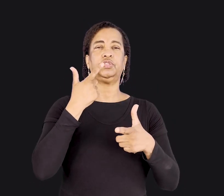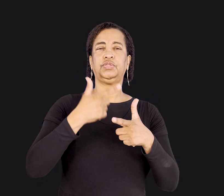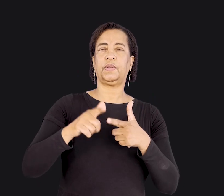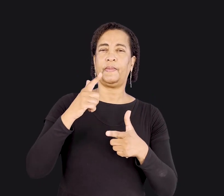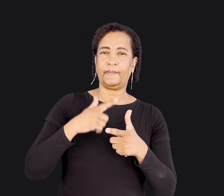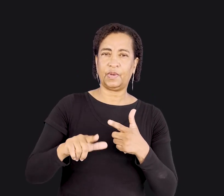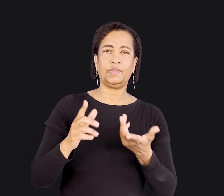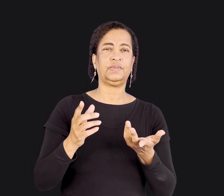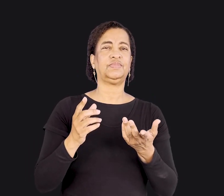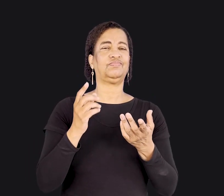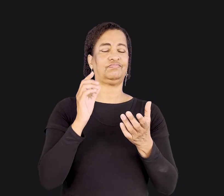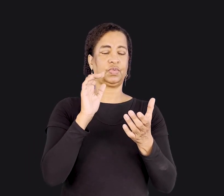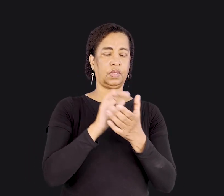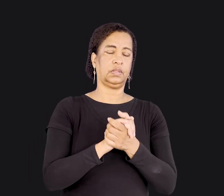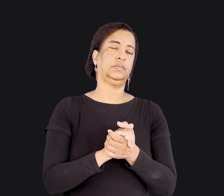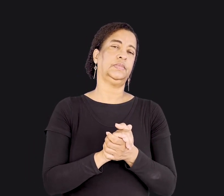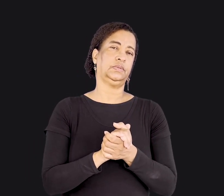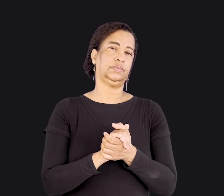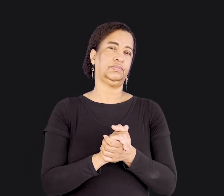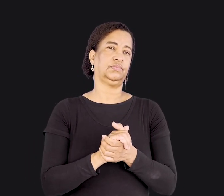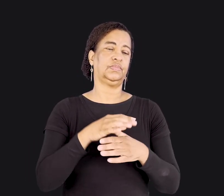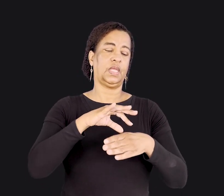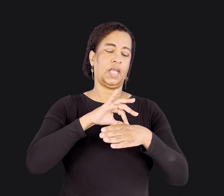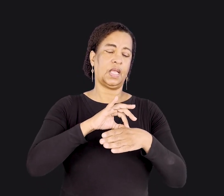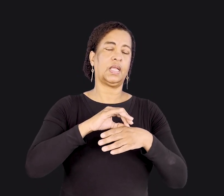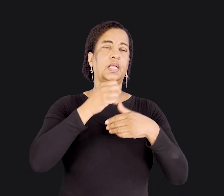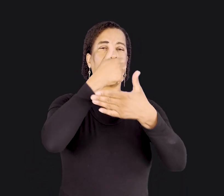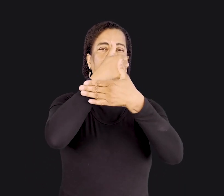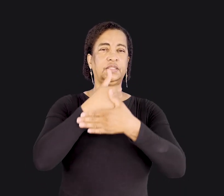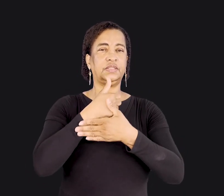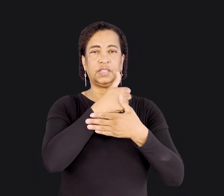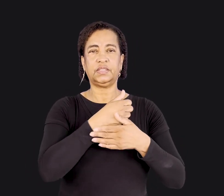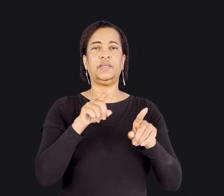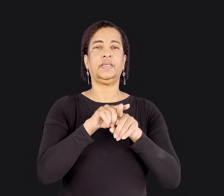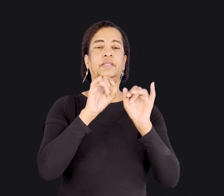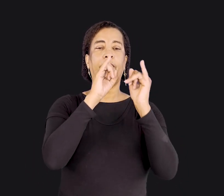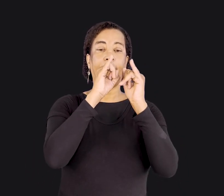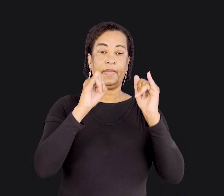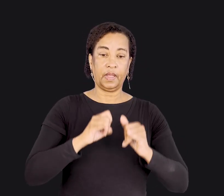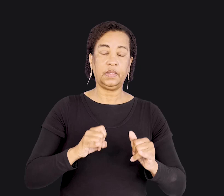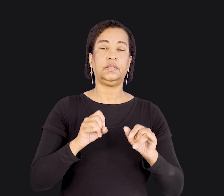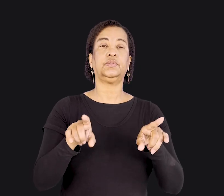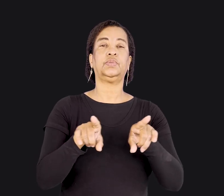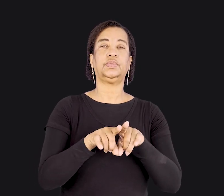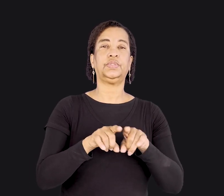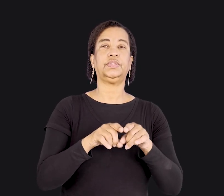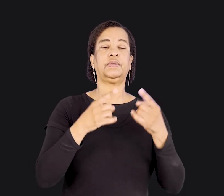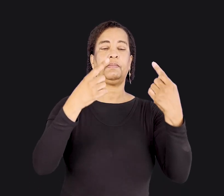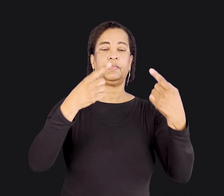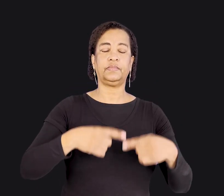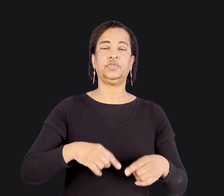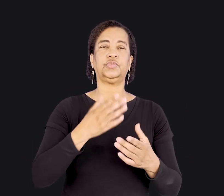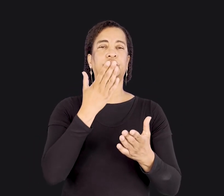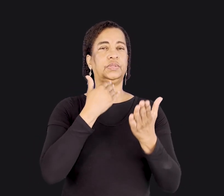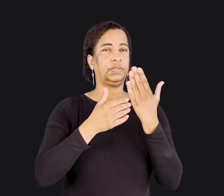com respeito ao casamento, à carne sacrificada e a ídolos. Também havia disputas sobre alimentação, como houve em